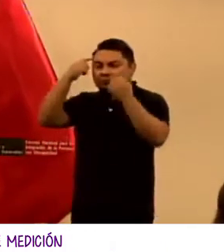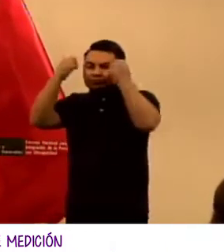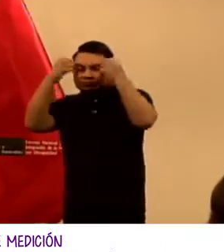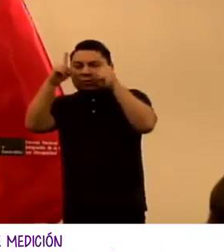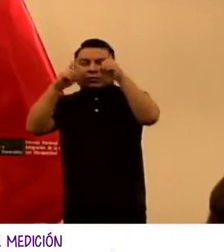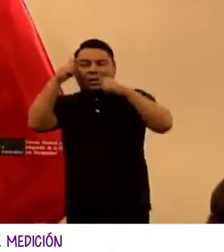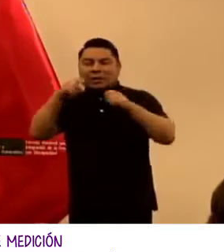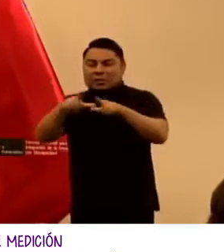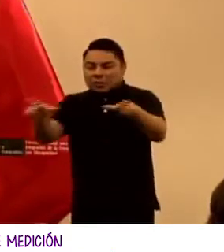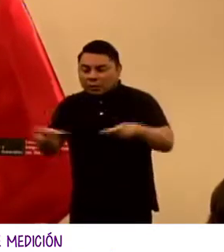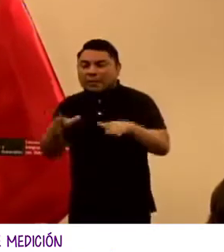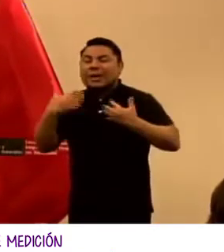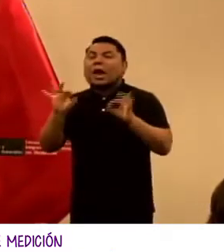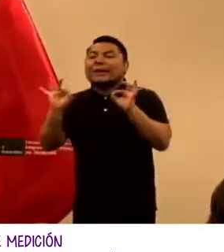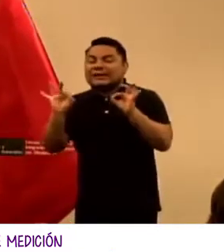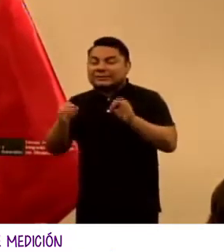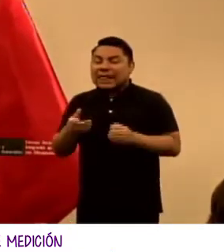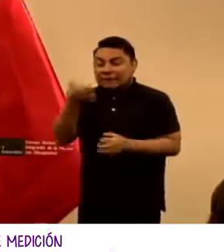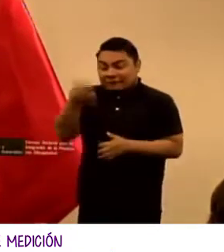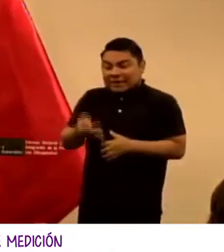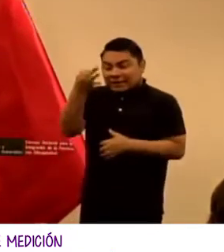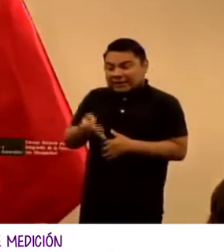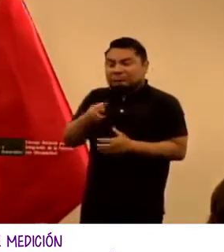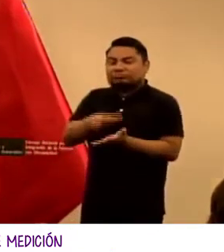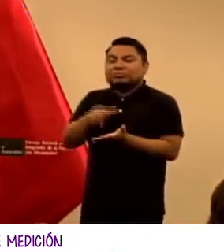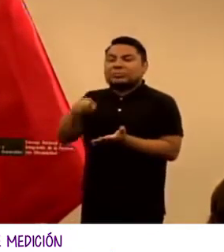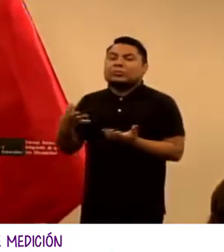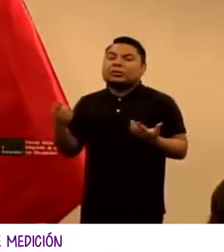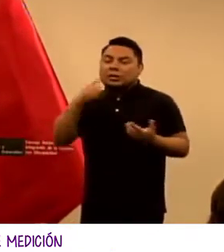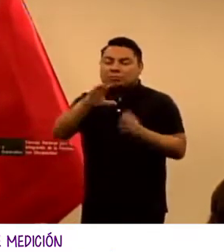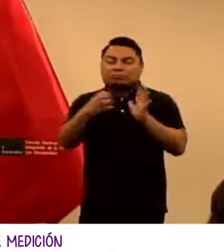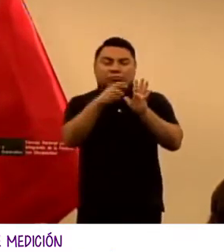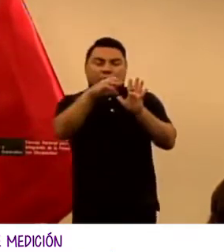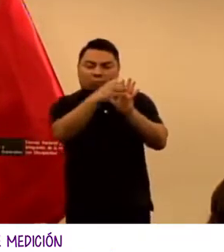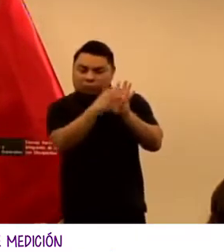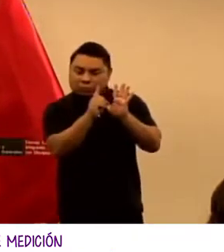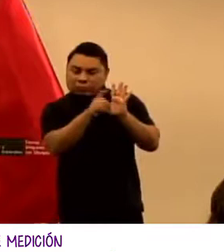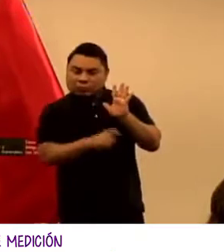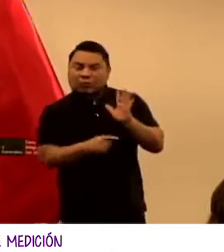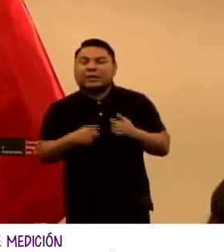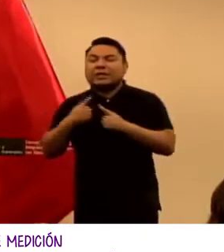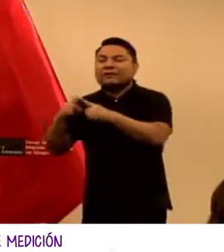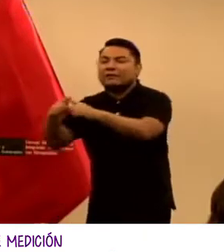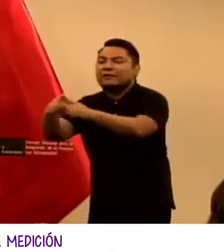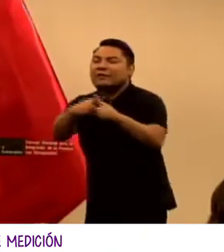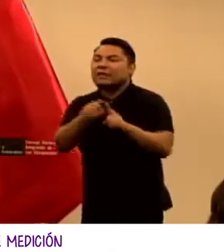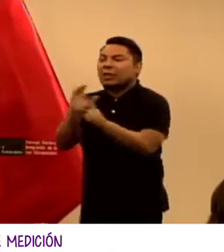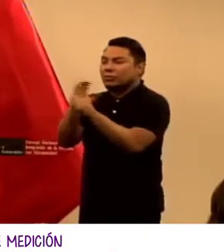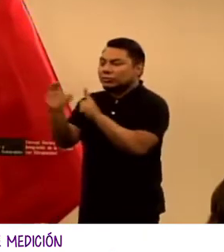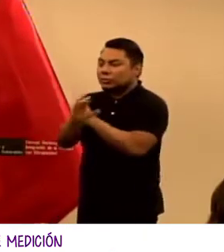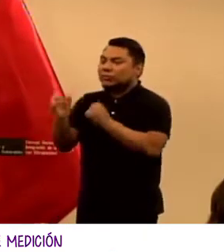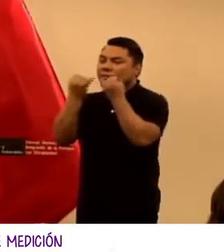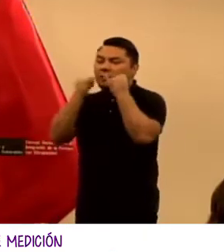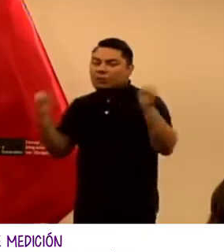campos para garantizar la validez y la generalización del módulo a diferentes contextos, culturas, idiomas